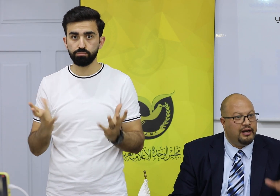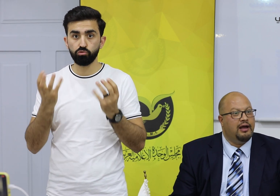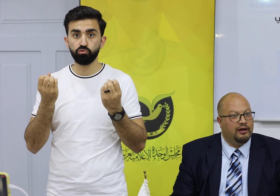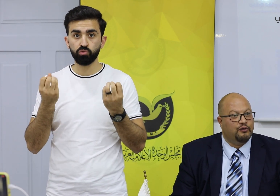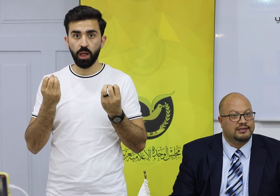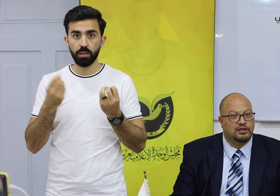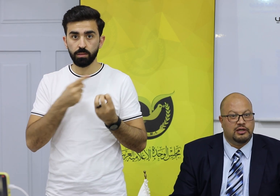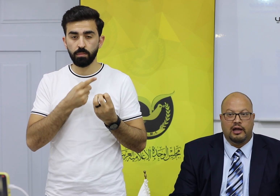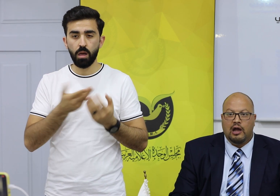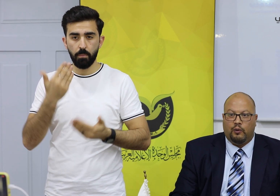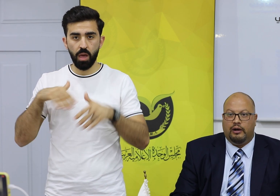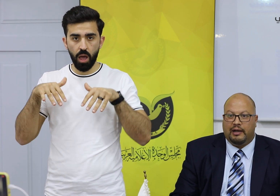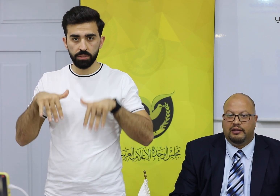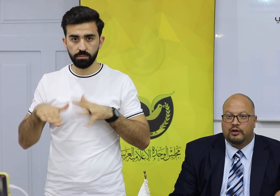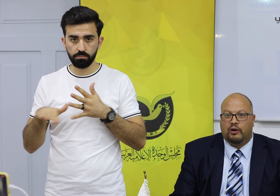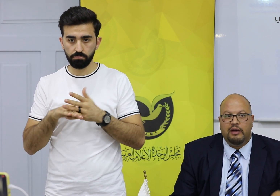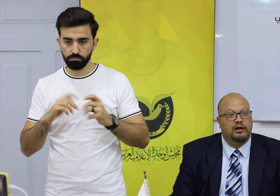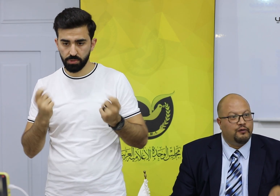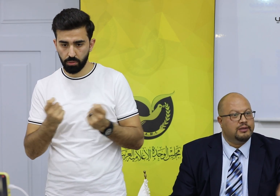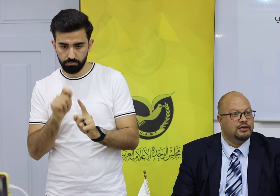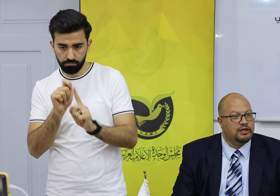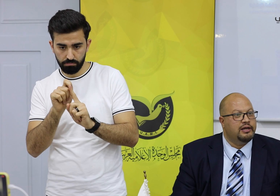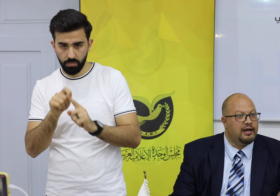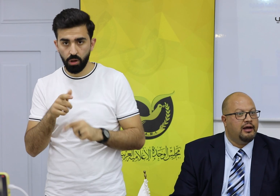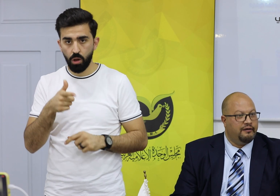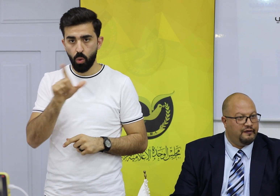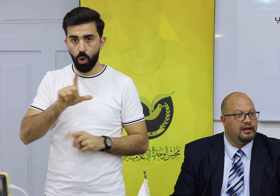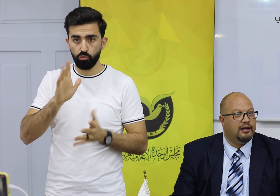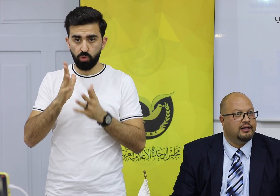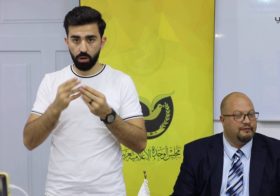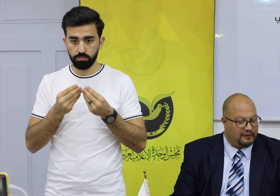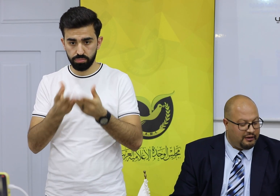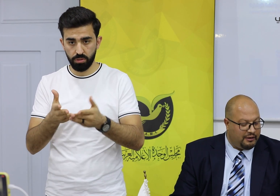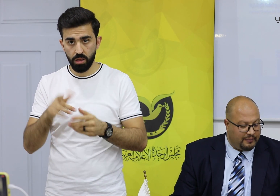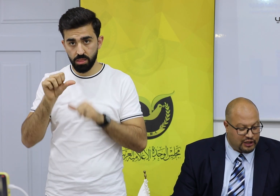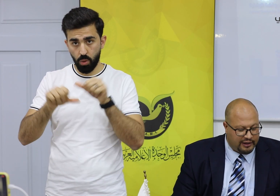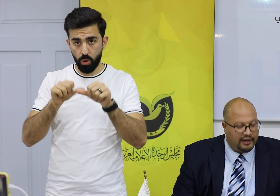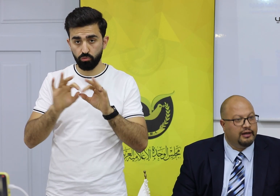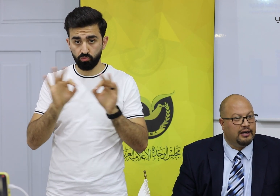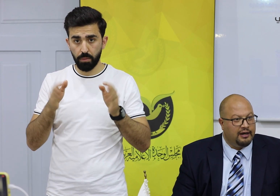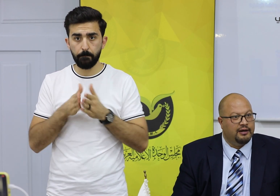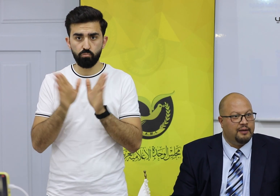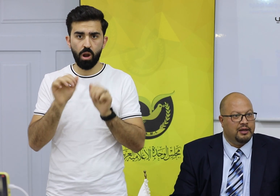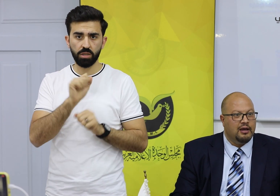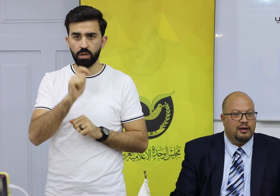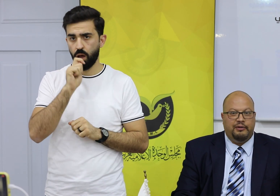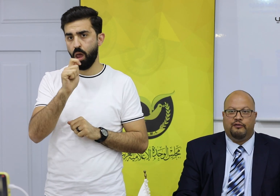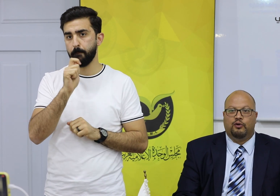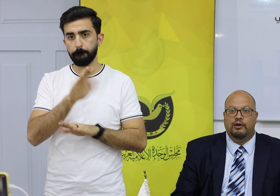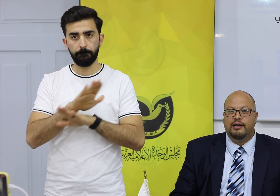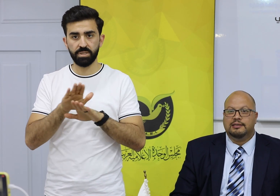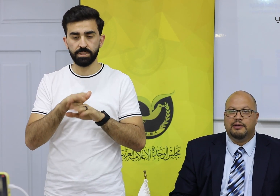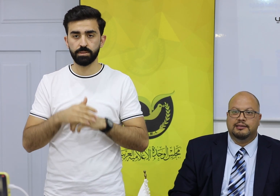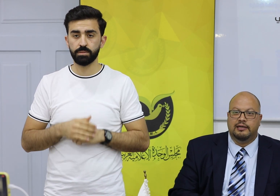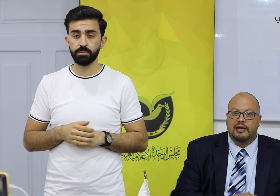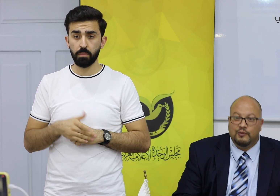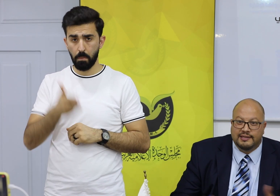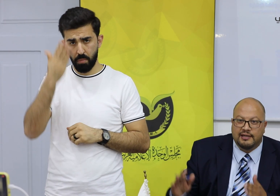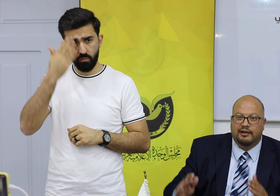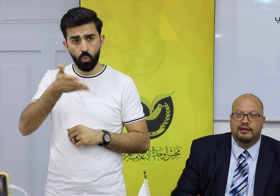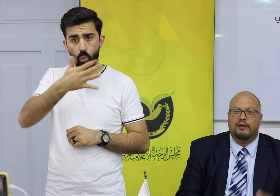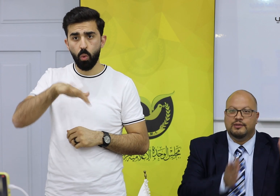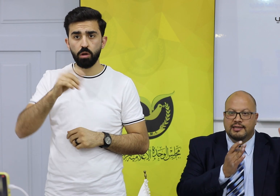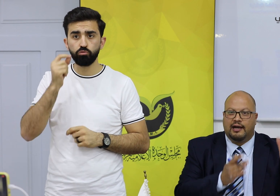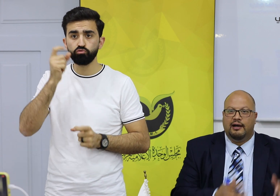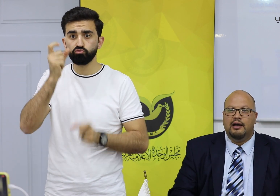احنا بدنا نأهل فرص جديدة، وأنا بعتبر إنه هاي من الفرص الجديدة الآن في مجالنا احنا الإعلامي، بتعرف كل الناس بدها تصير يا